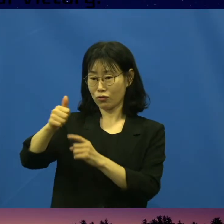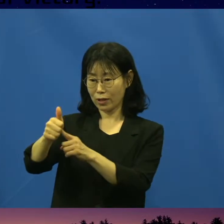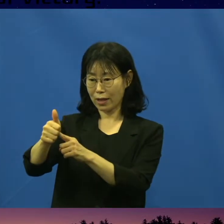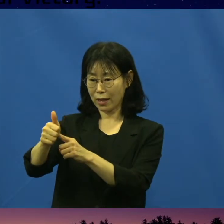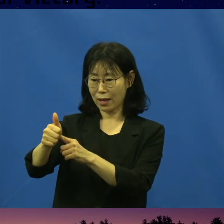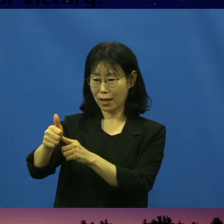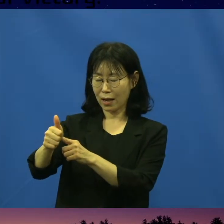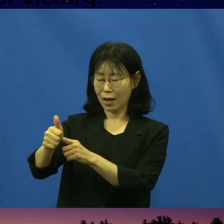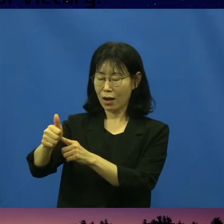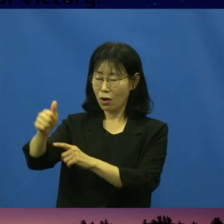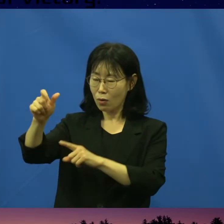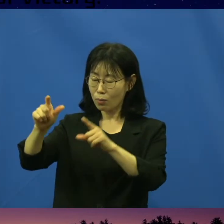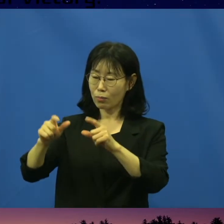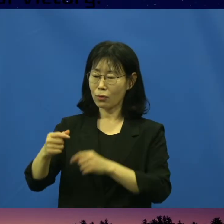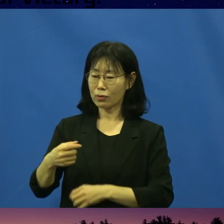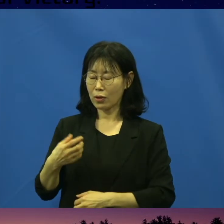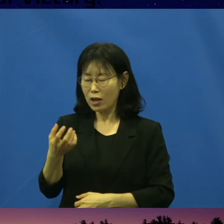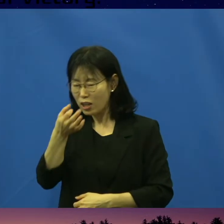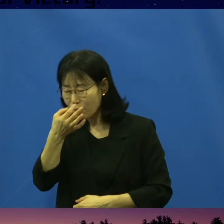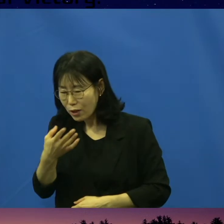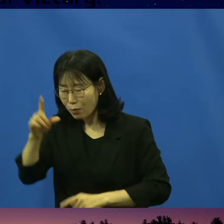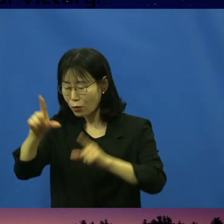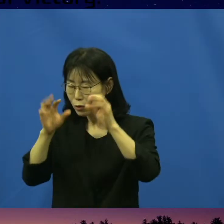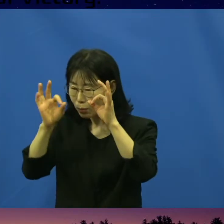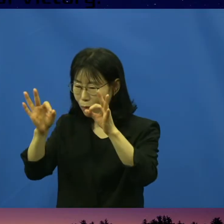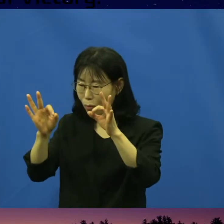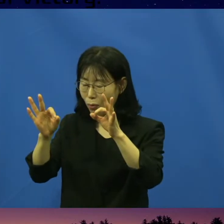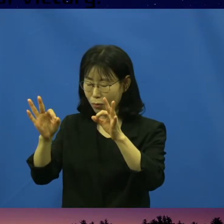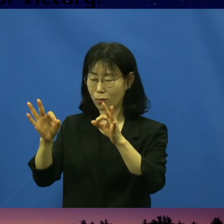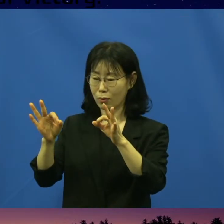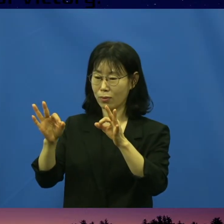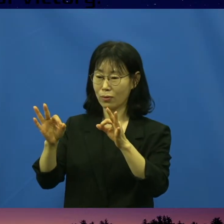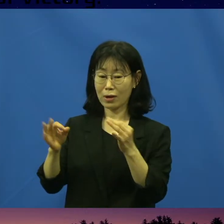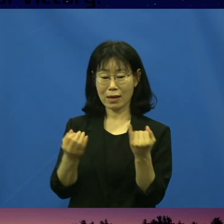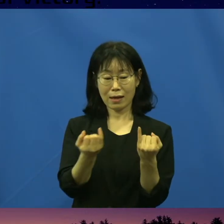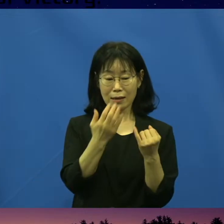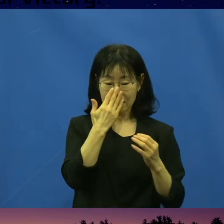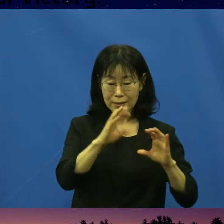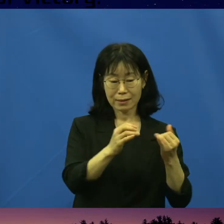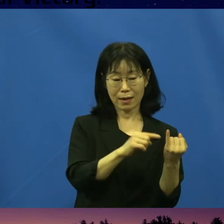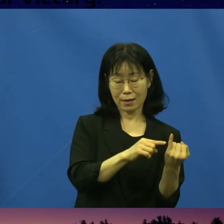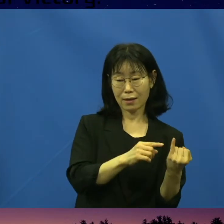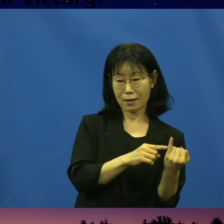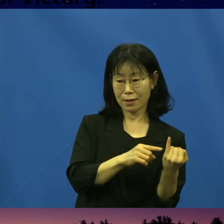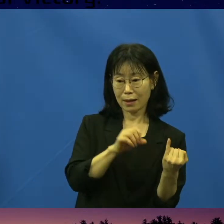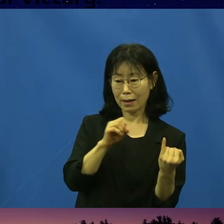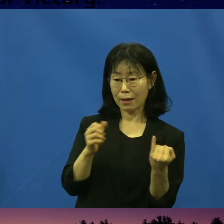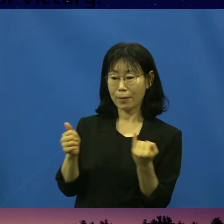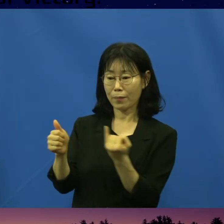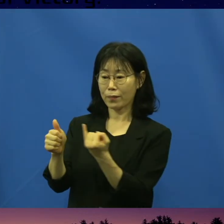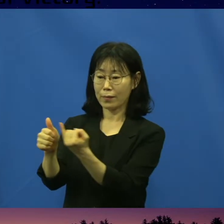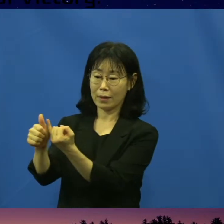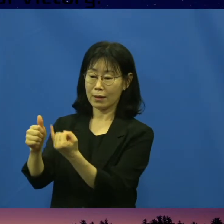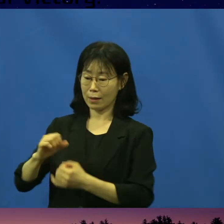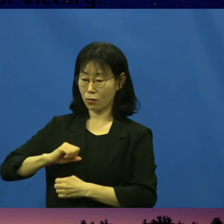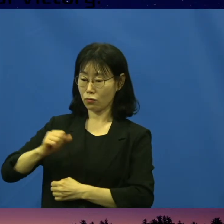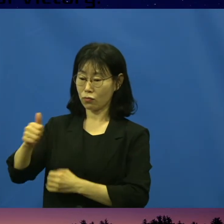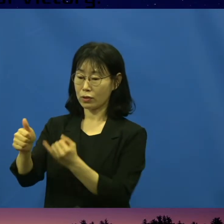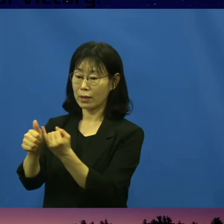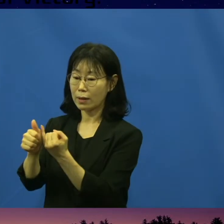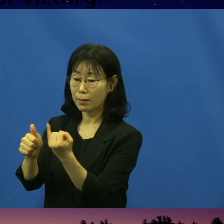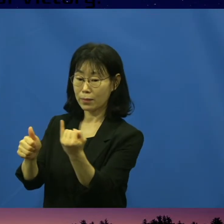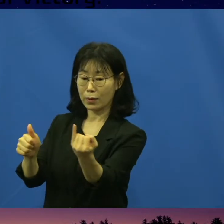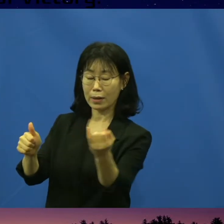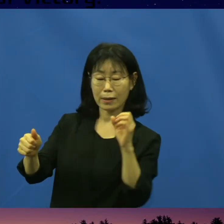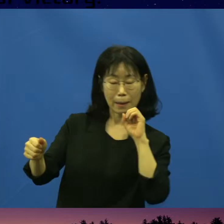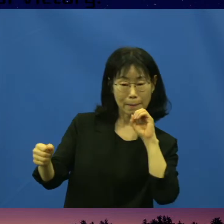않았다는 것. 3절을 보십시오. 그의 여주인에게 이르되 우리 주인이 사마리아에 계신 선지자 앞에